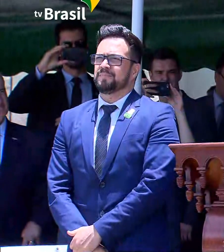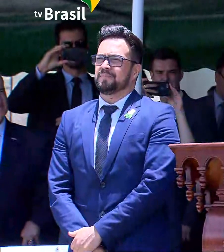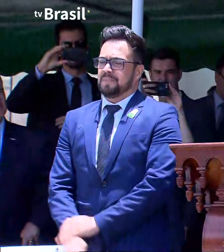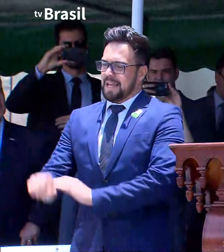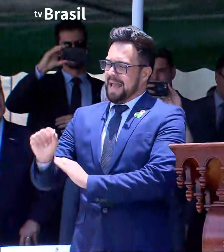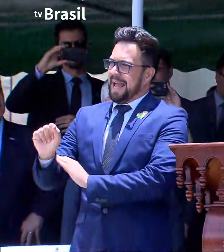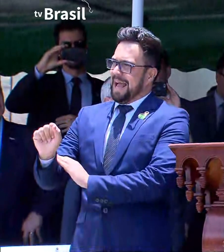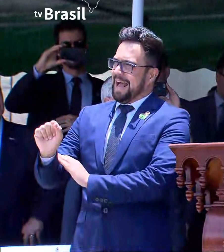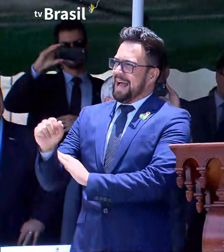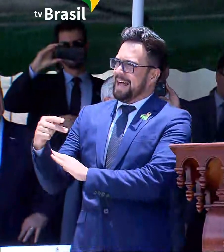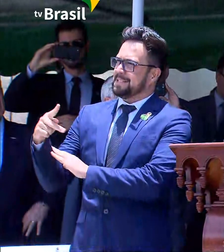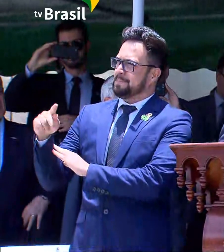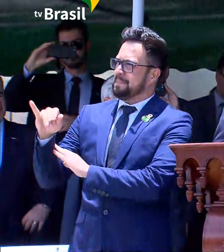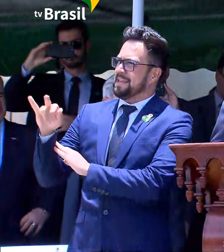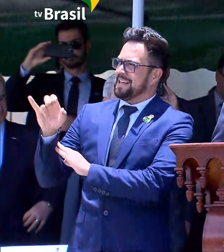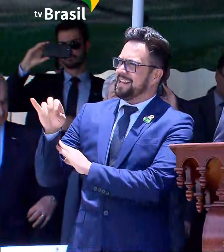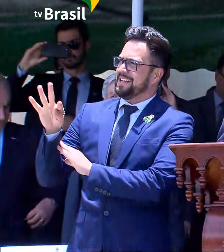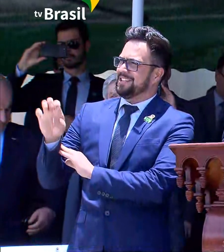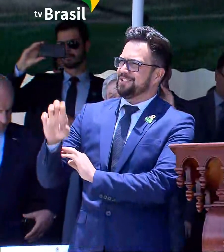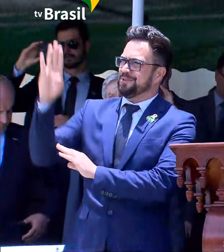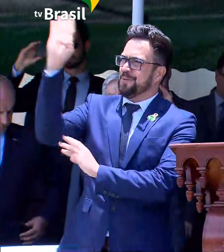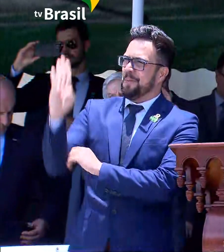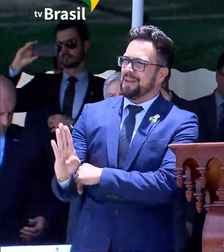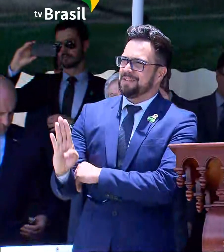Aspirantes do Brasil,